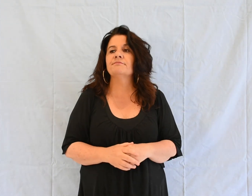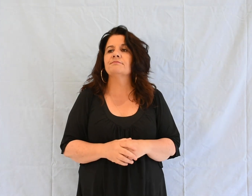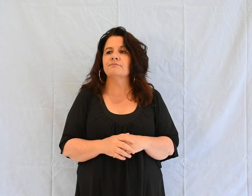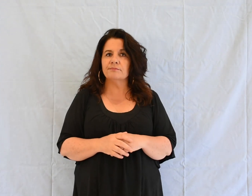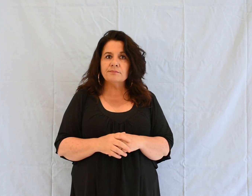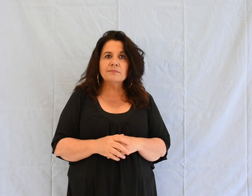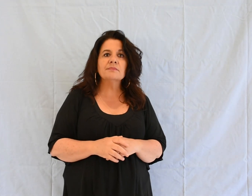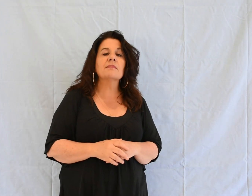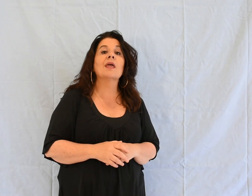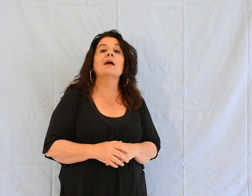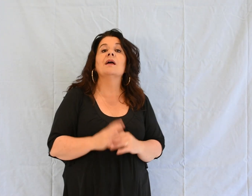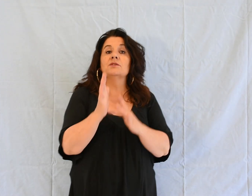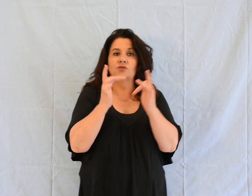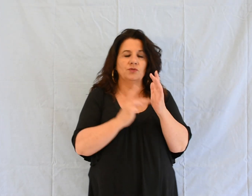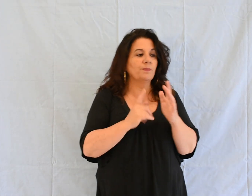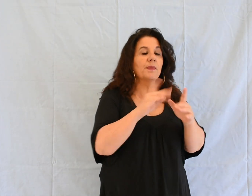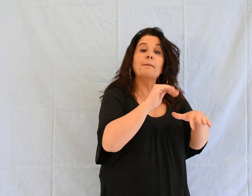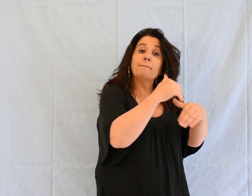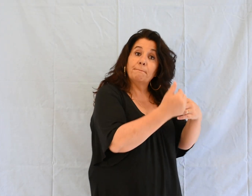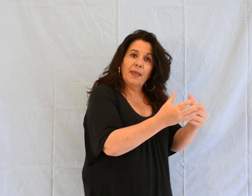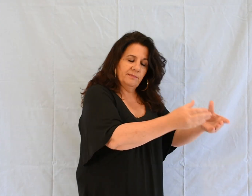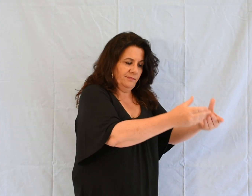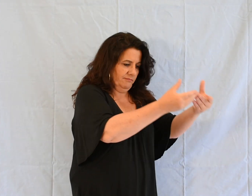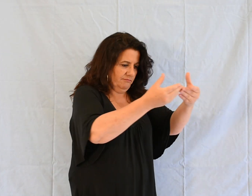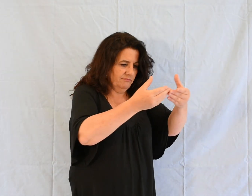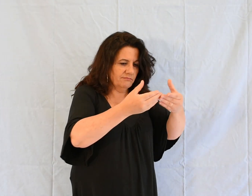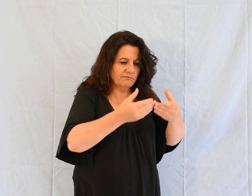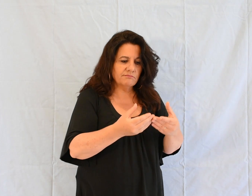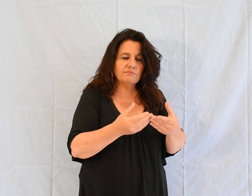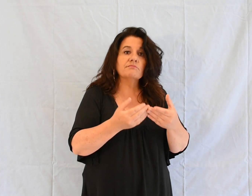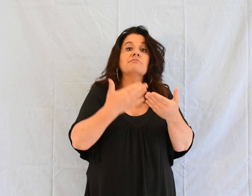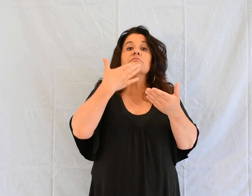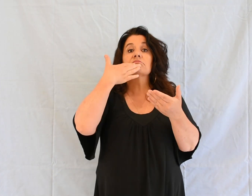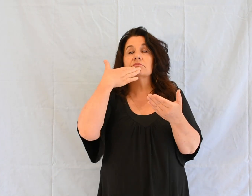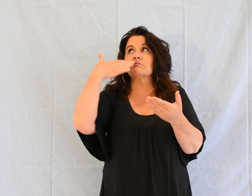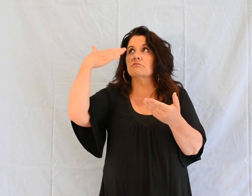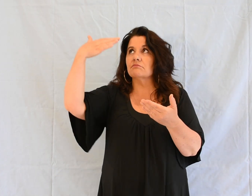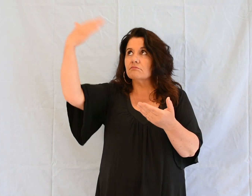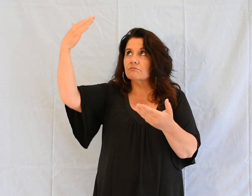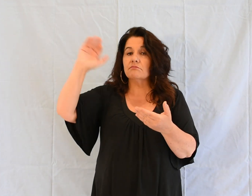Alors Jésus prit les pains et après avoir rendu grâce, il les distribua aux